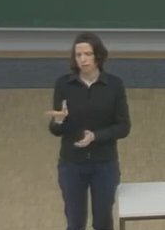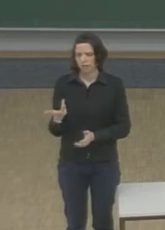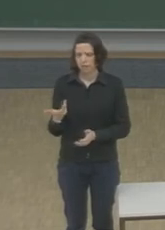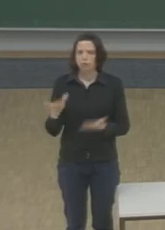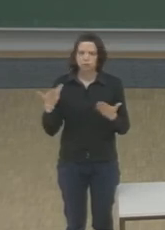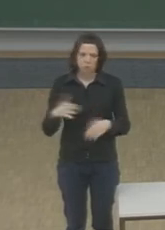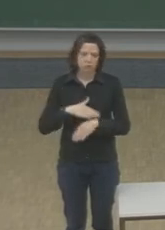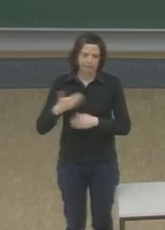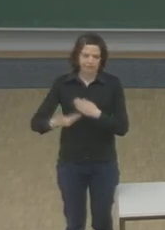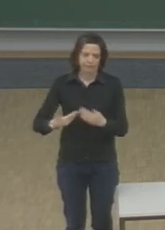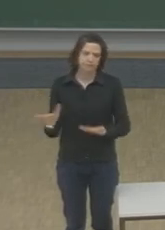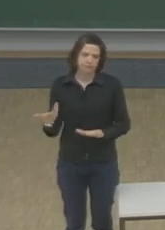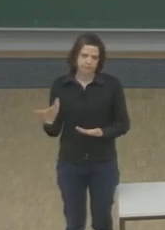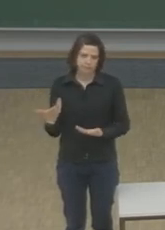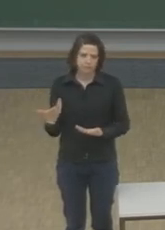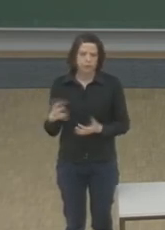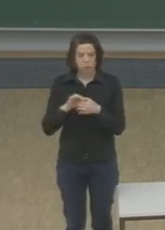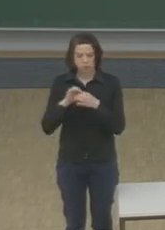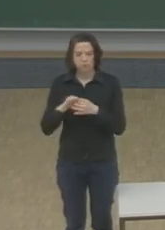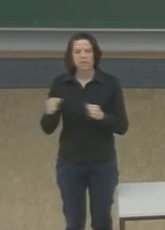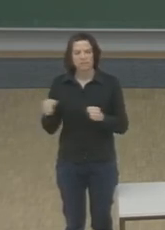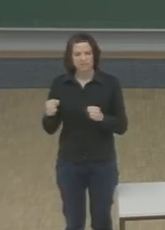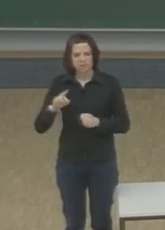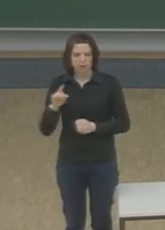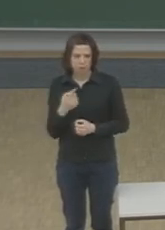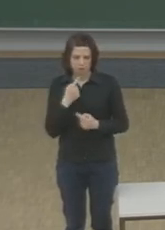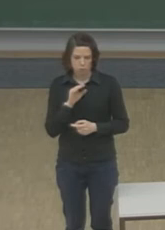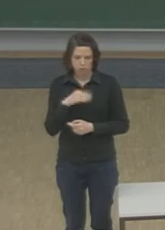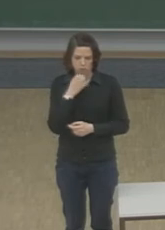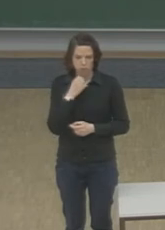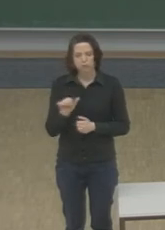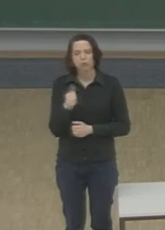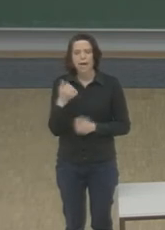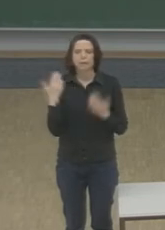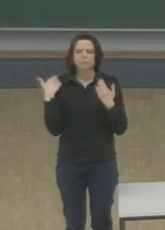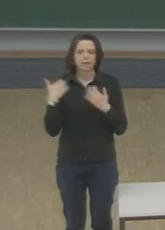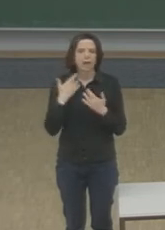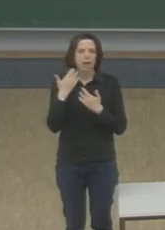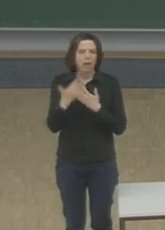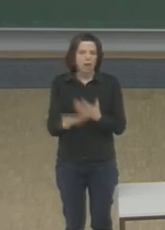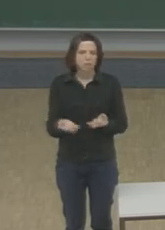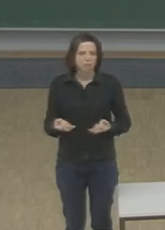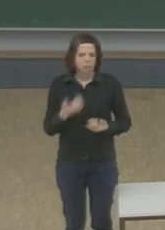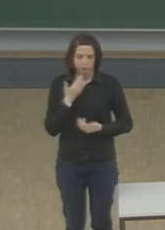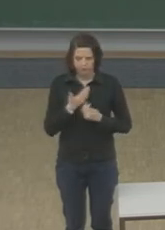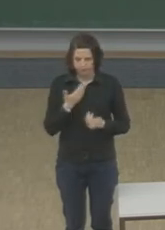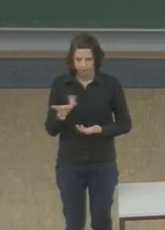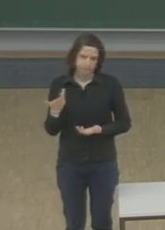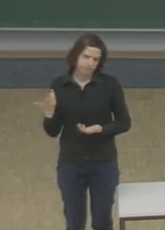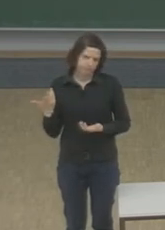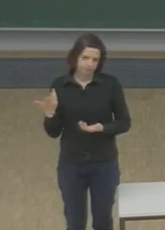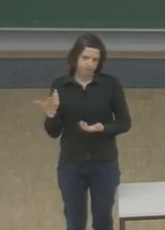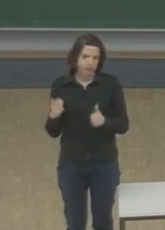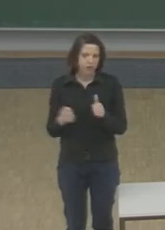Zeitraffer. Bevor ich zu Winter komme, was soll uns das alles sagen? Nun im Wesentlichen, dass es angesichts all dieser